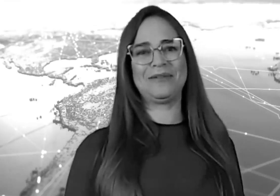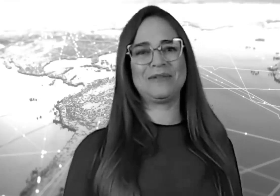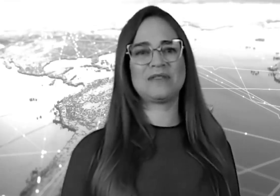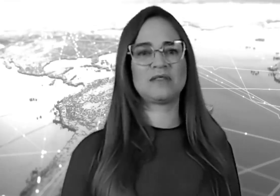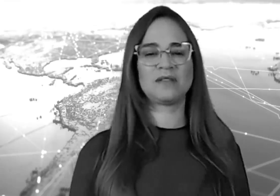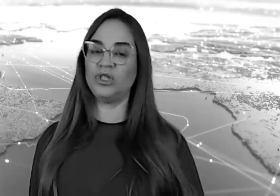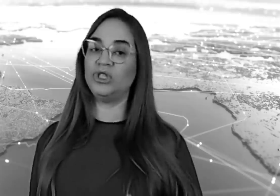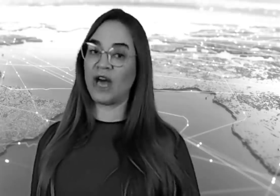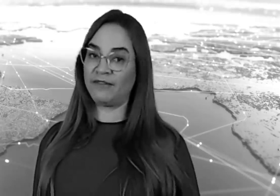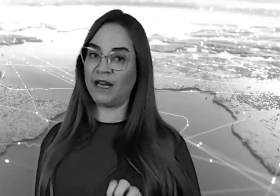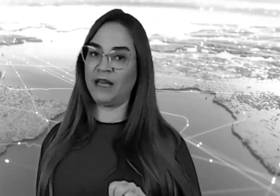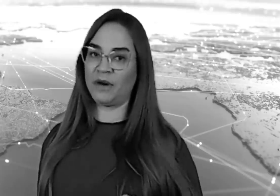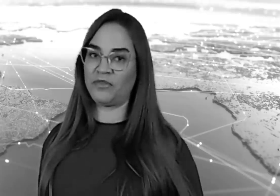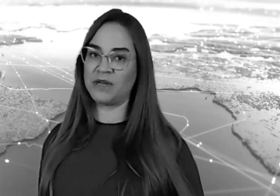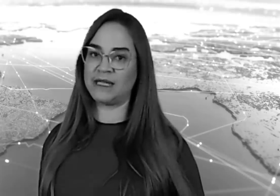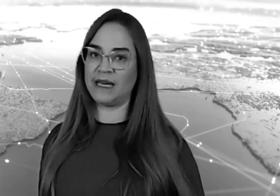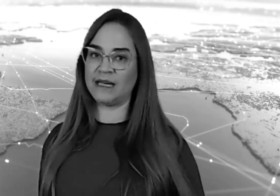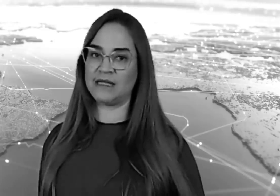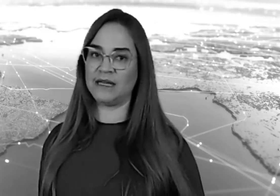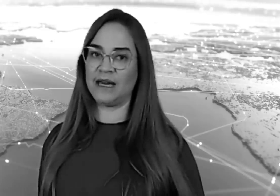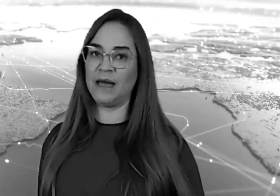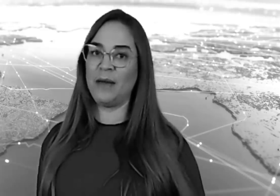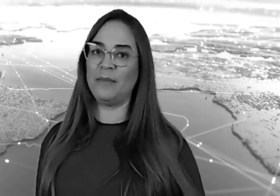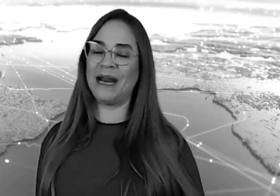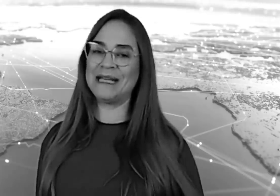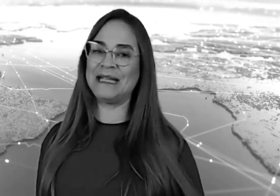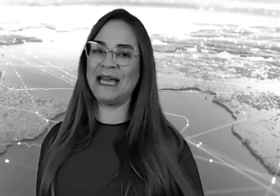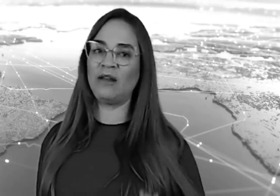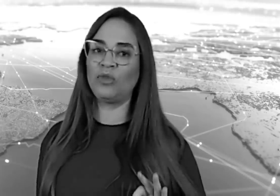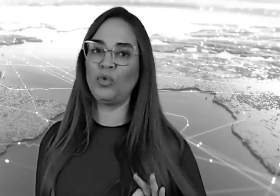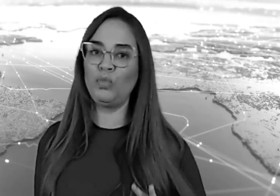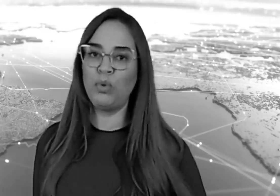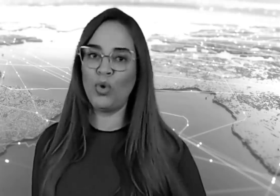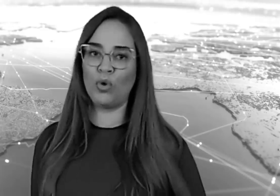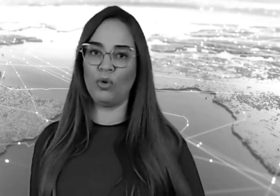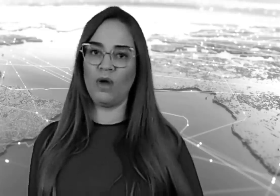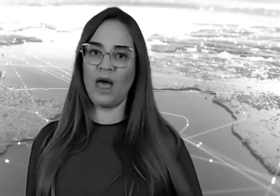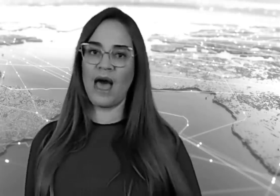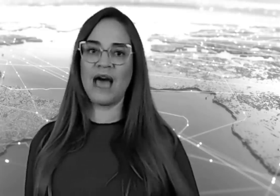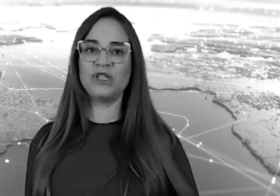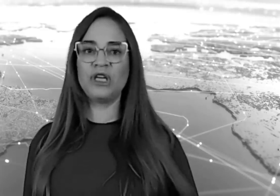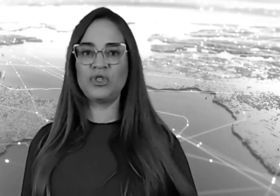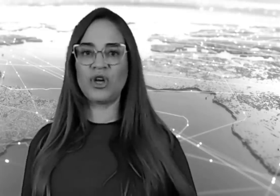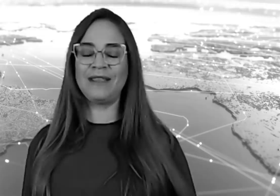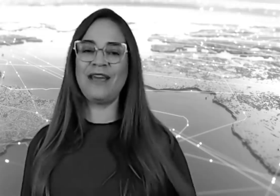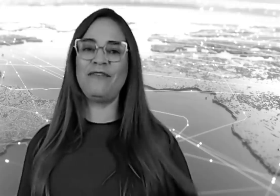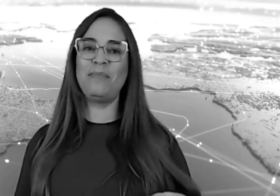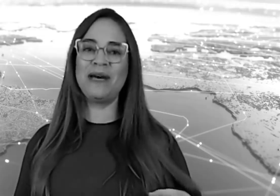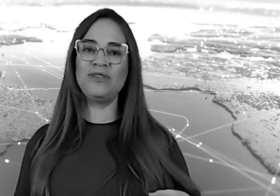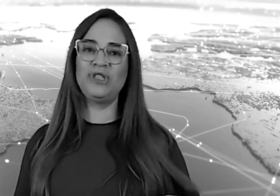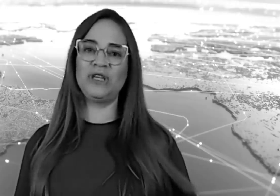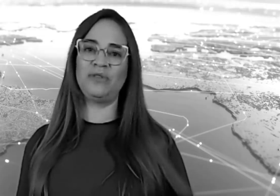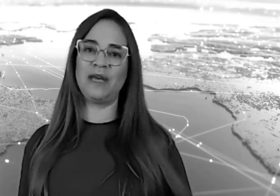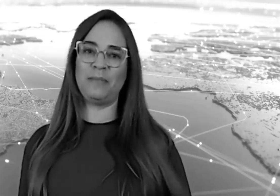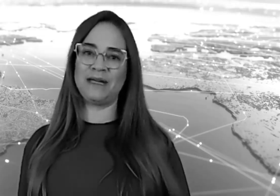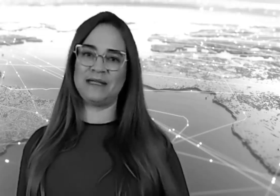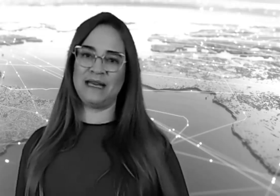Cagalheiros. Já falei pra você, Azia. Brasileiro é tudo burro. A gente só teve bandido na presidência